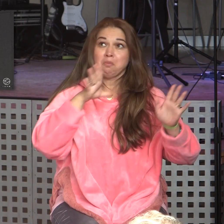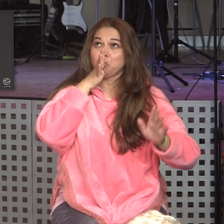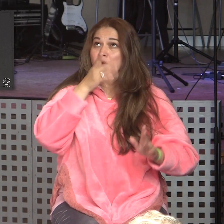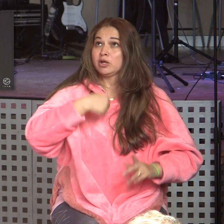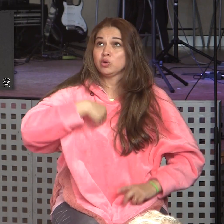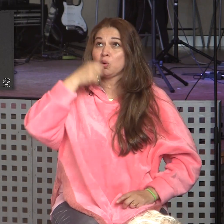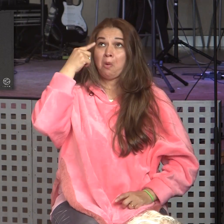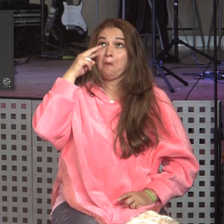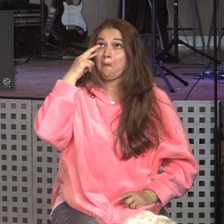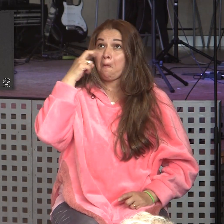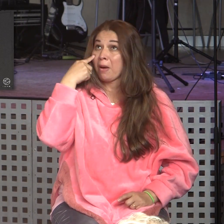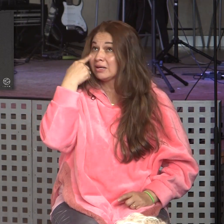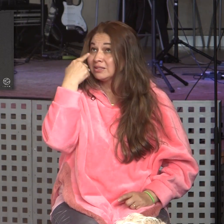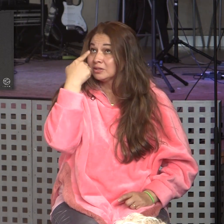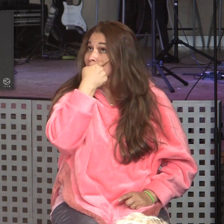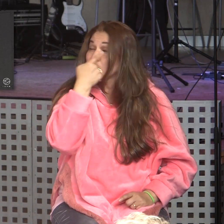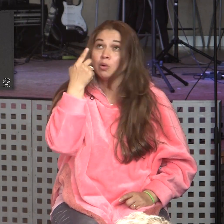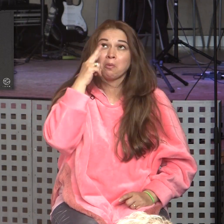Bueno,